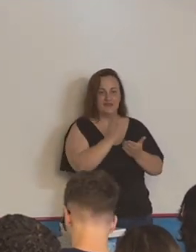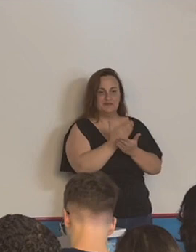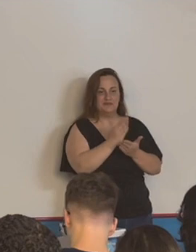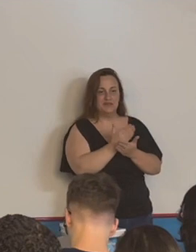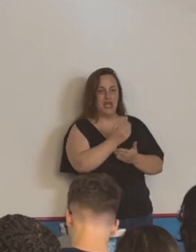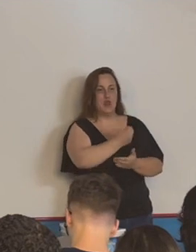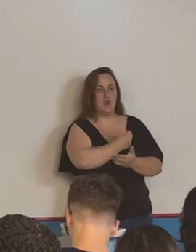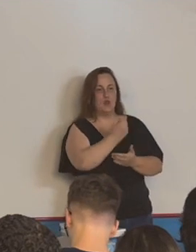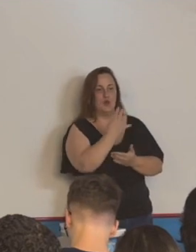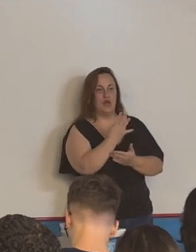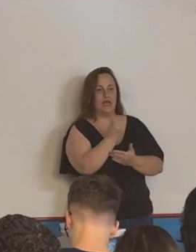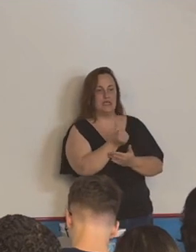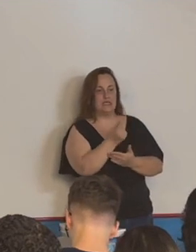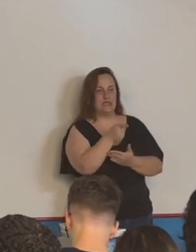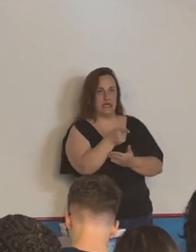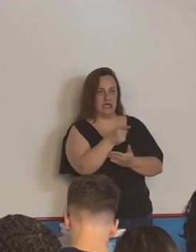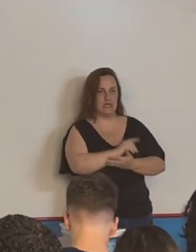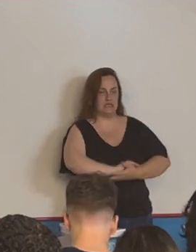46.